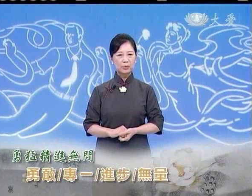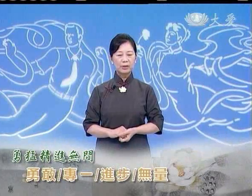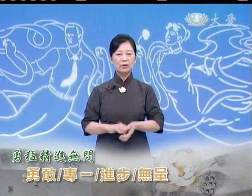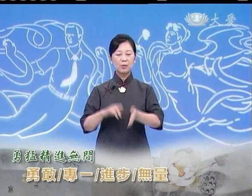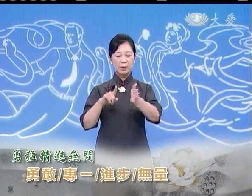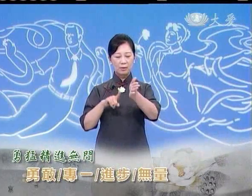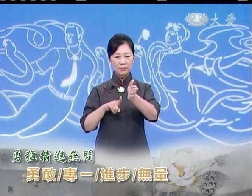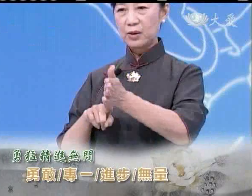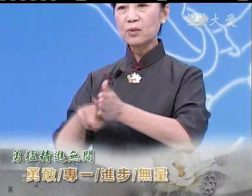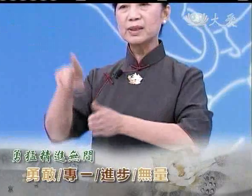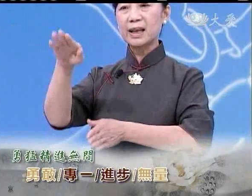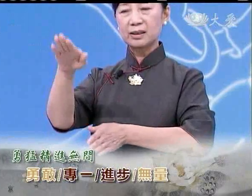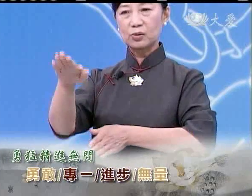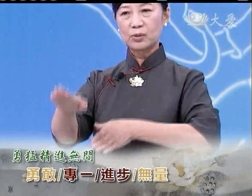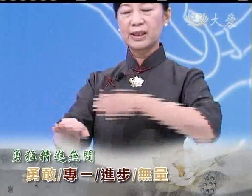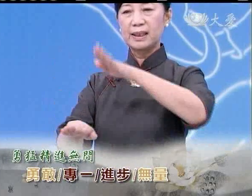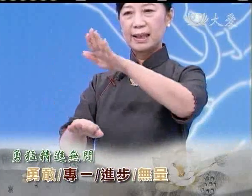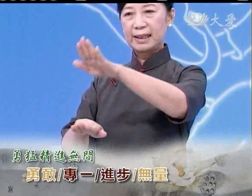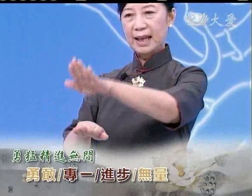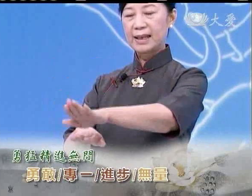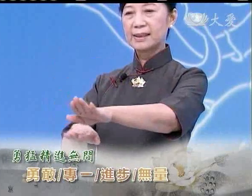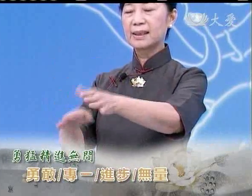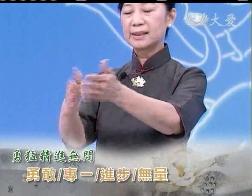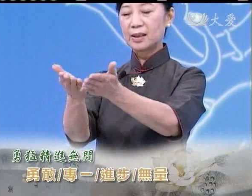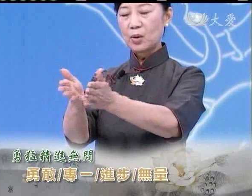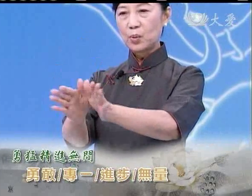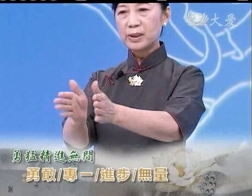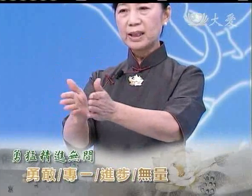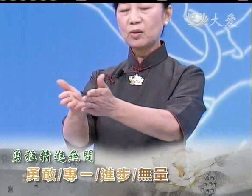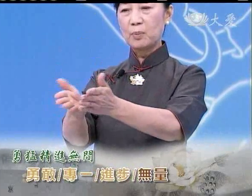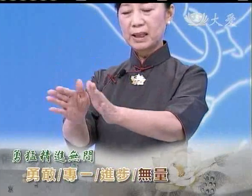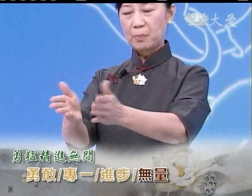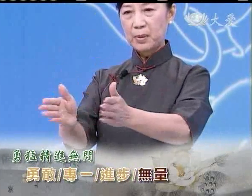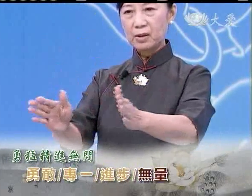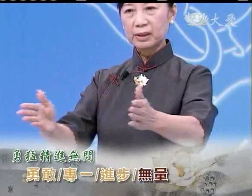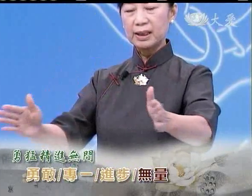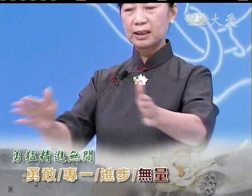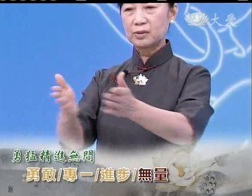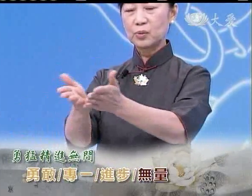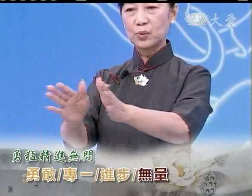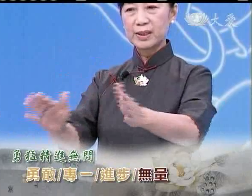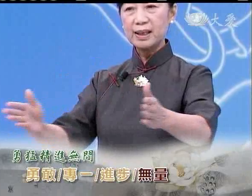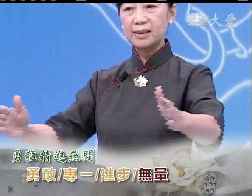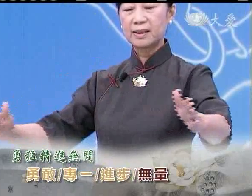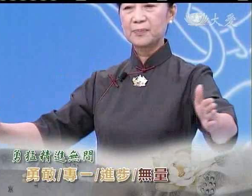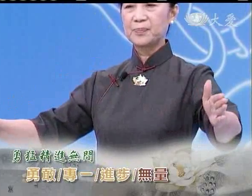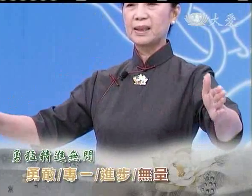退，所以我们用这样的手心来呈现。无间我们打没有停的，是无限的